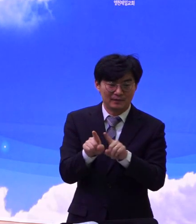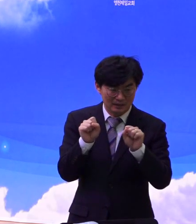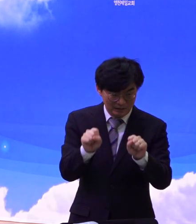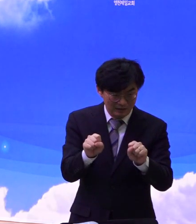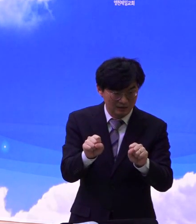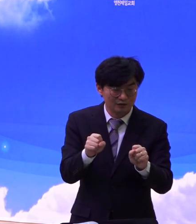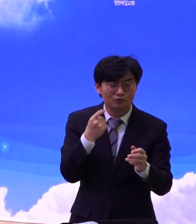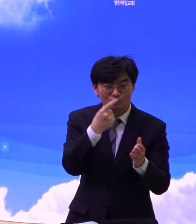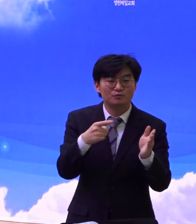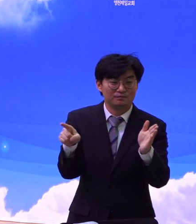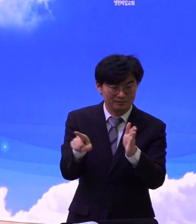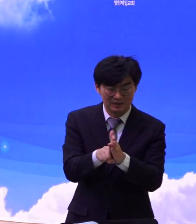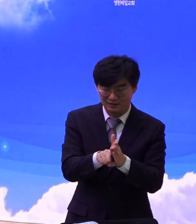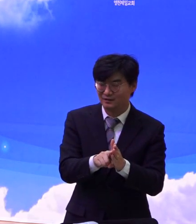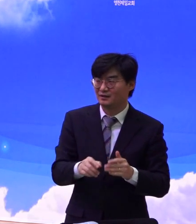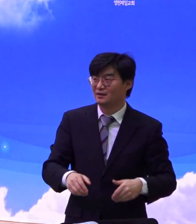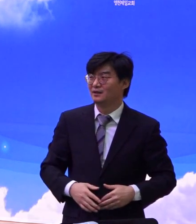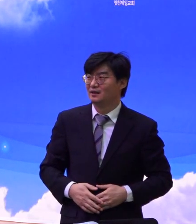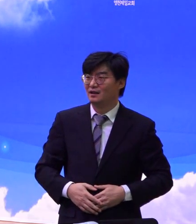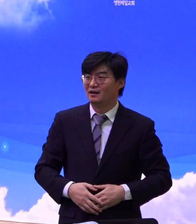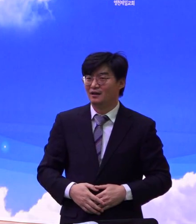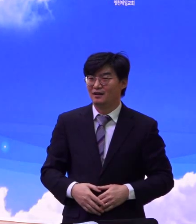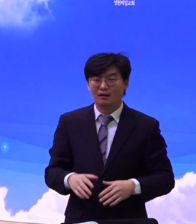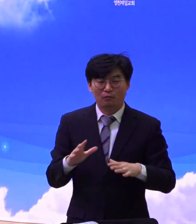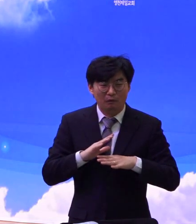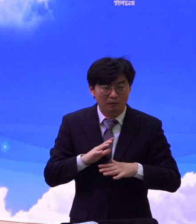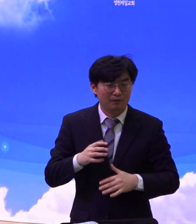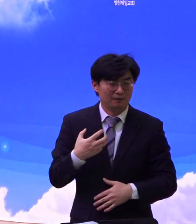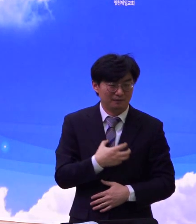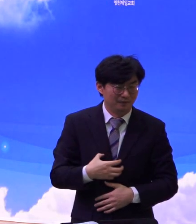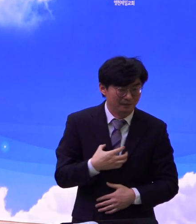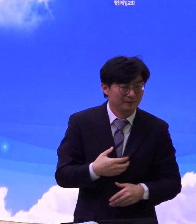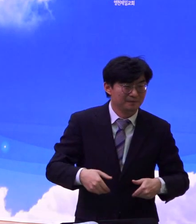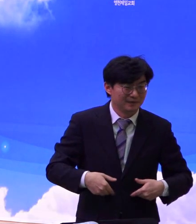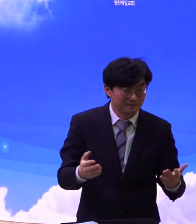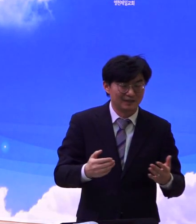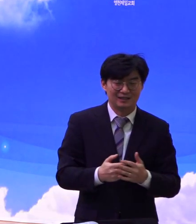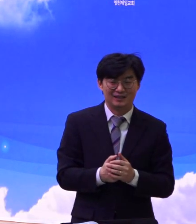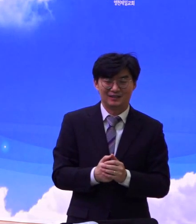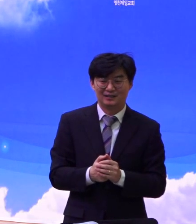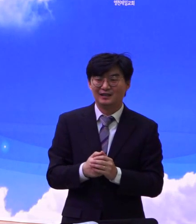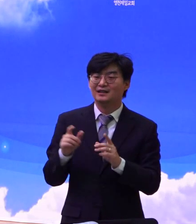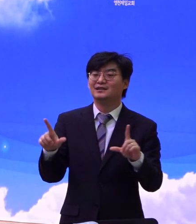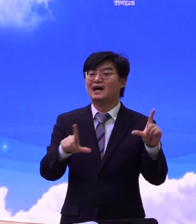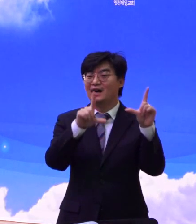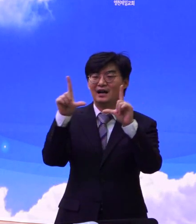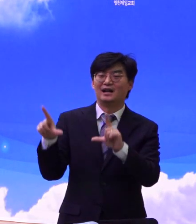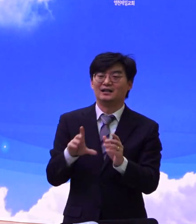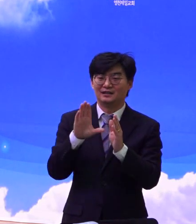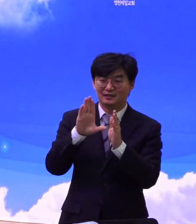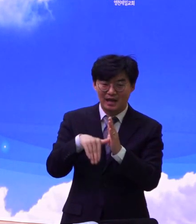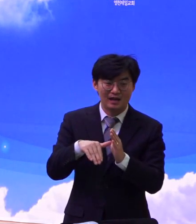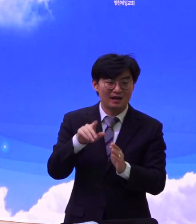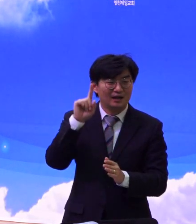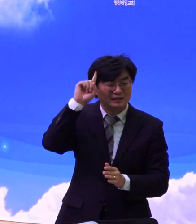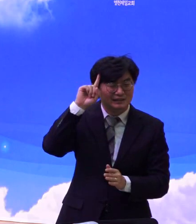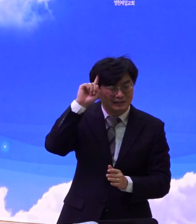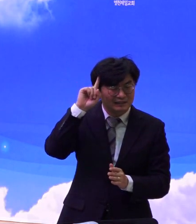여러분 그런데 왜 두려워하십니까? 왜 삶 속에서 염려하시고 두려워하십니까? 하나님의